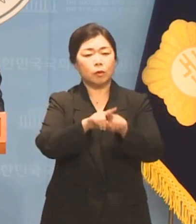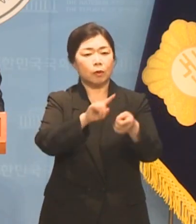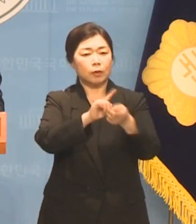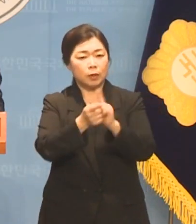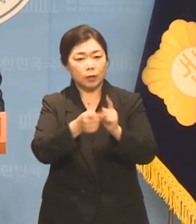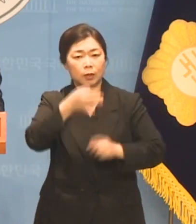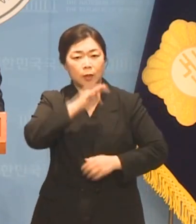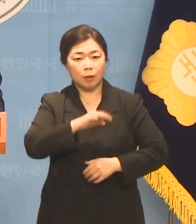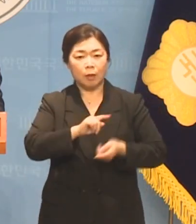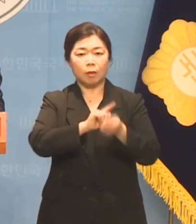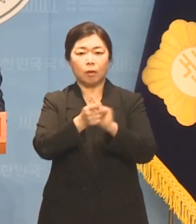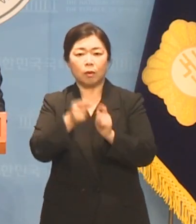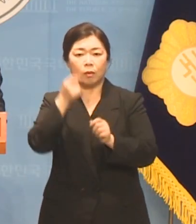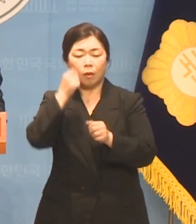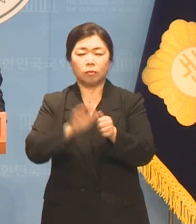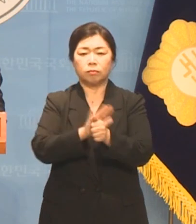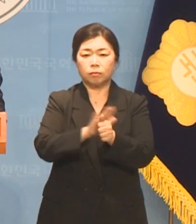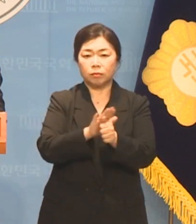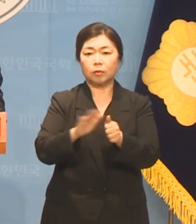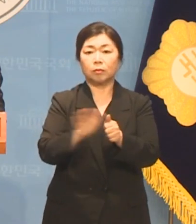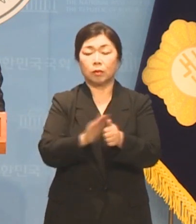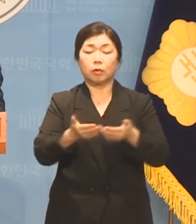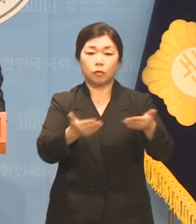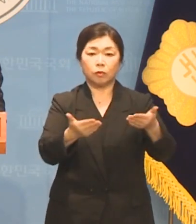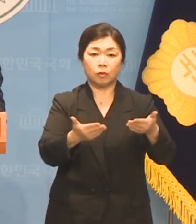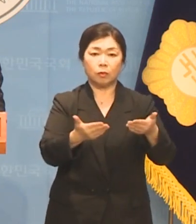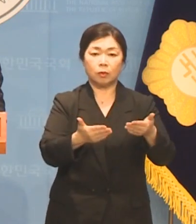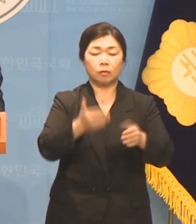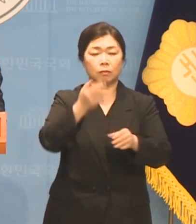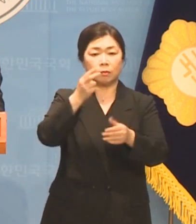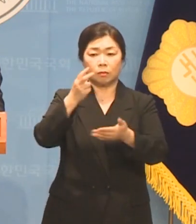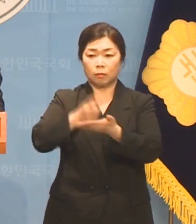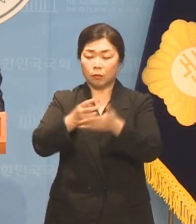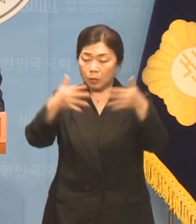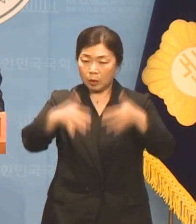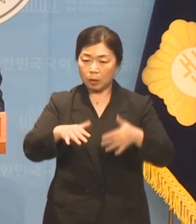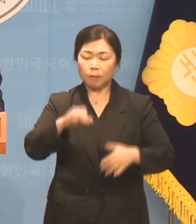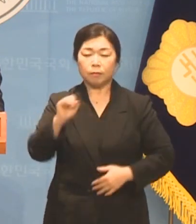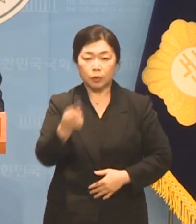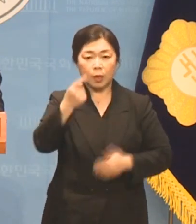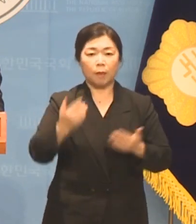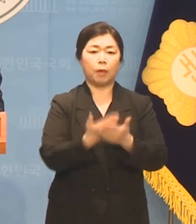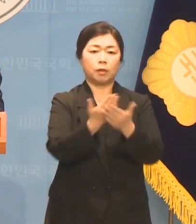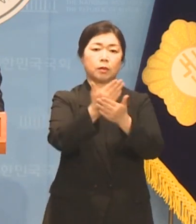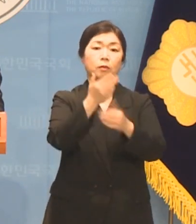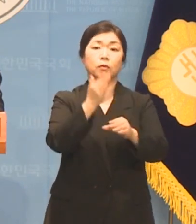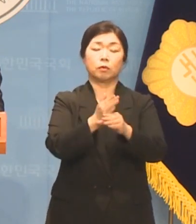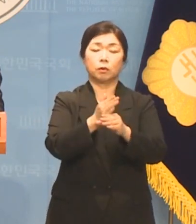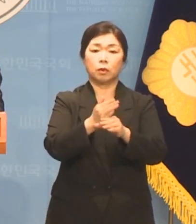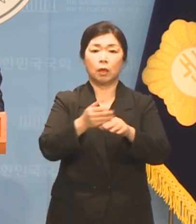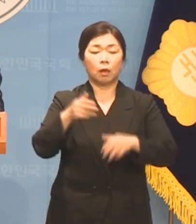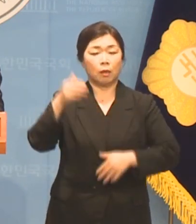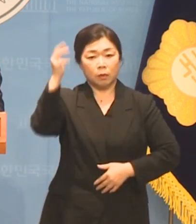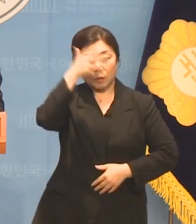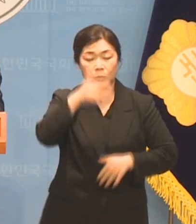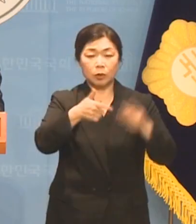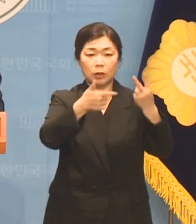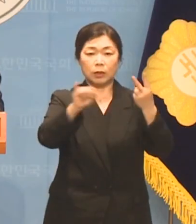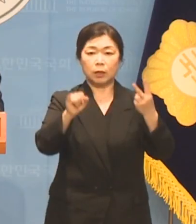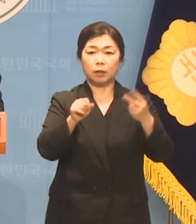호혜적 협력을 추구하여 발전해 왔습니다. 트럼프 2기 체제 하에서도 한미 관계가